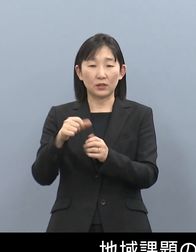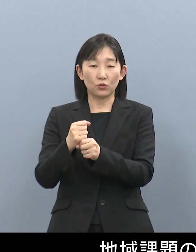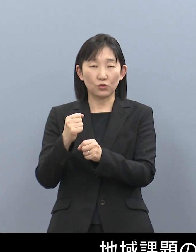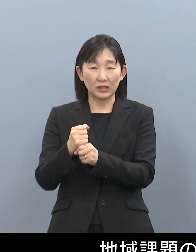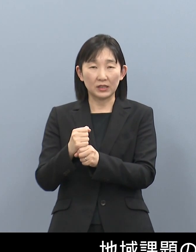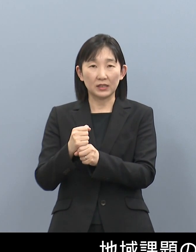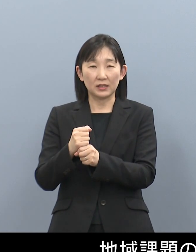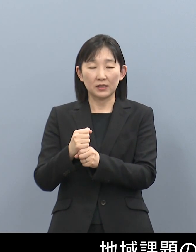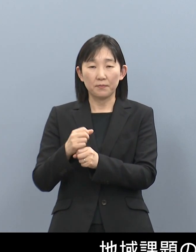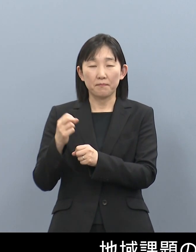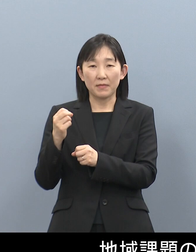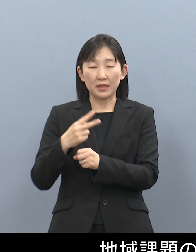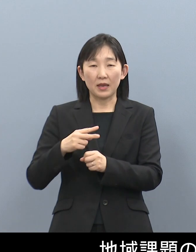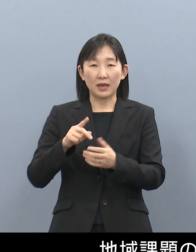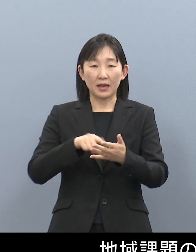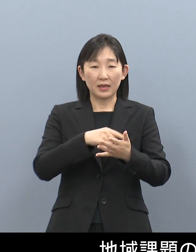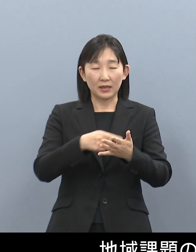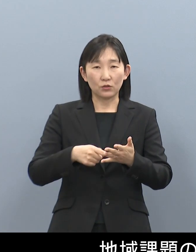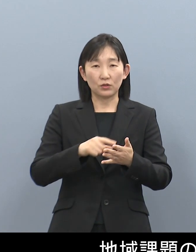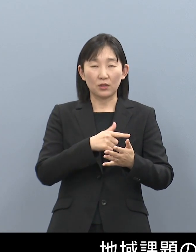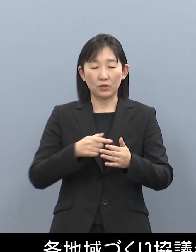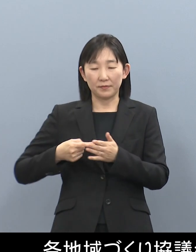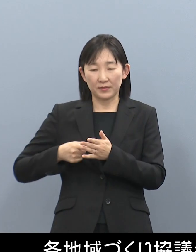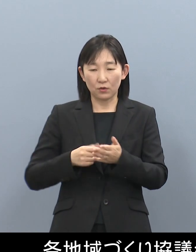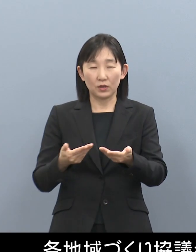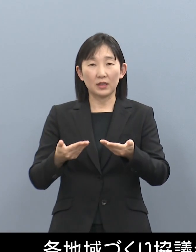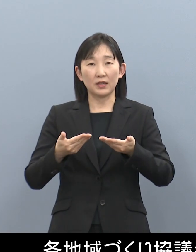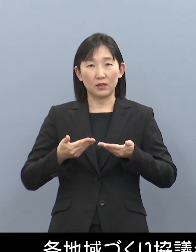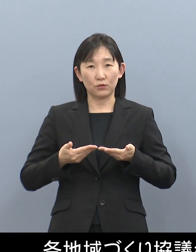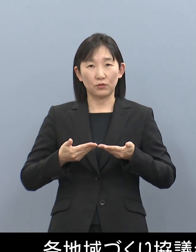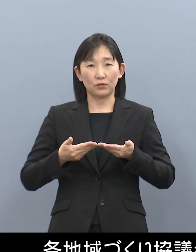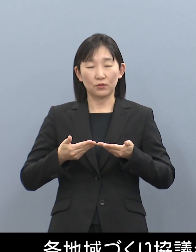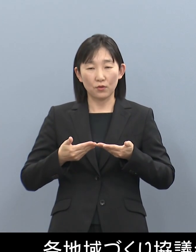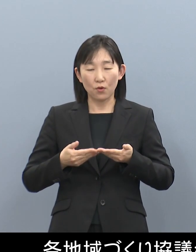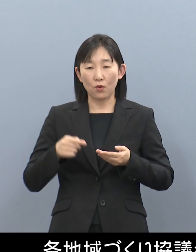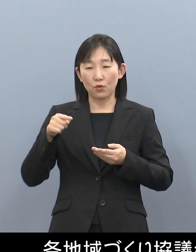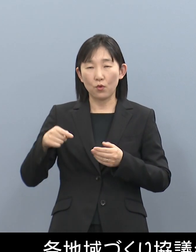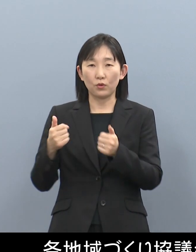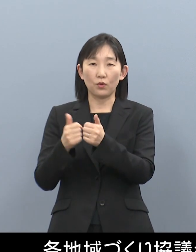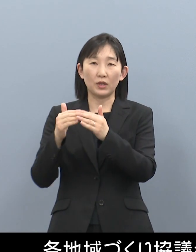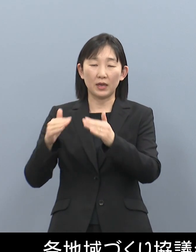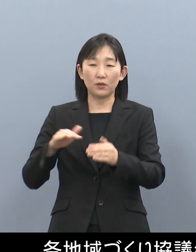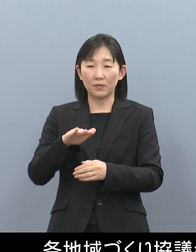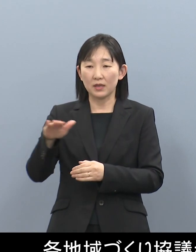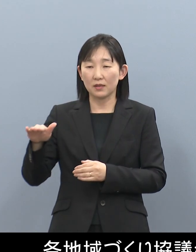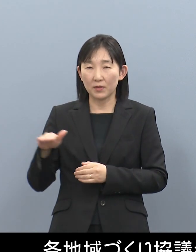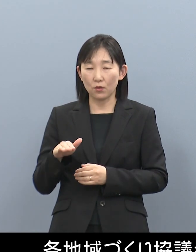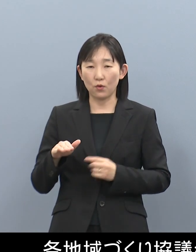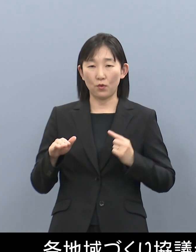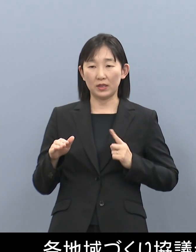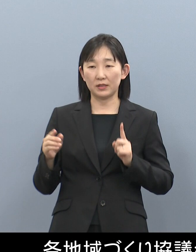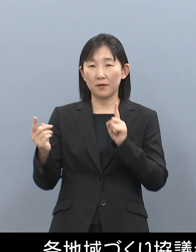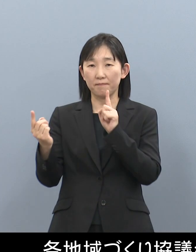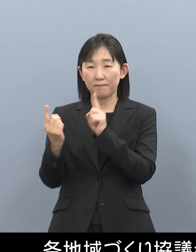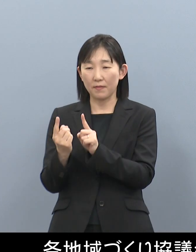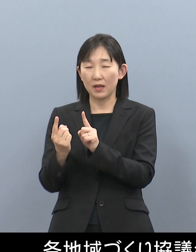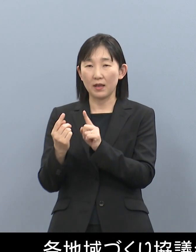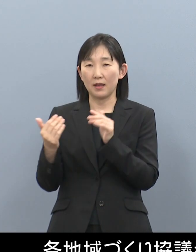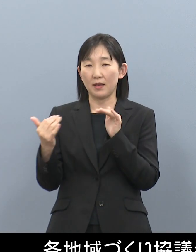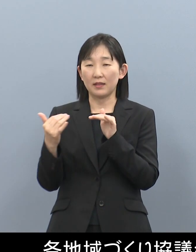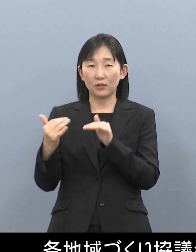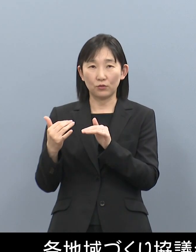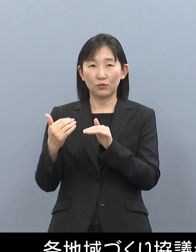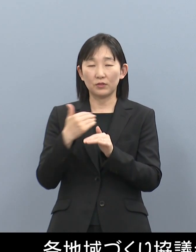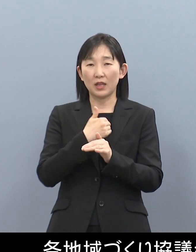などにご尽力をいただいておりますことから、各地域づくり協議会の皆様と私が直接語り合うことができます